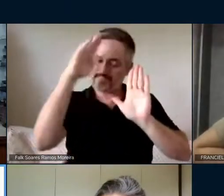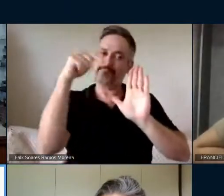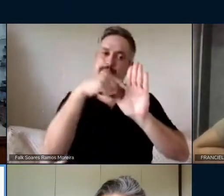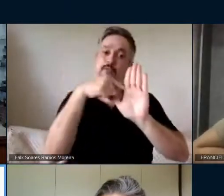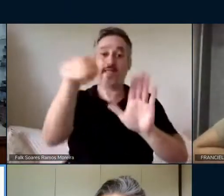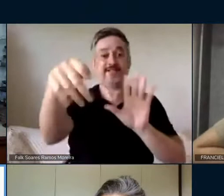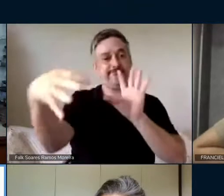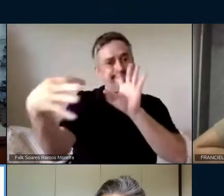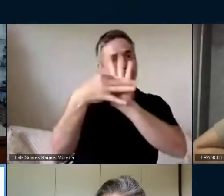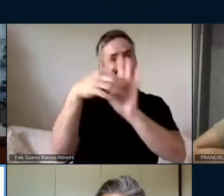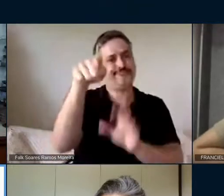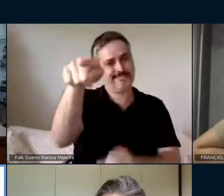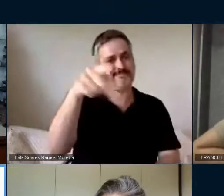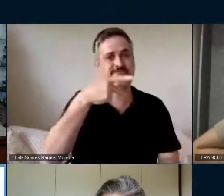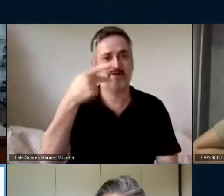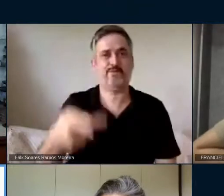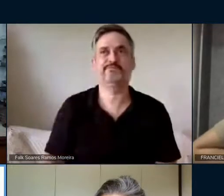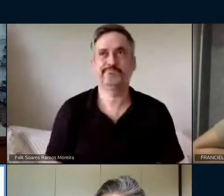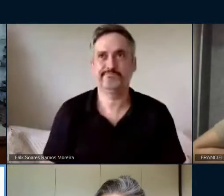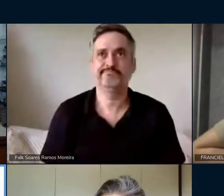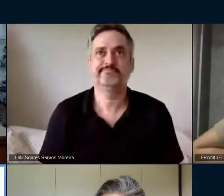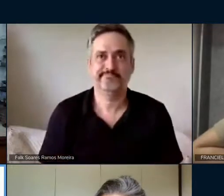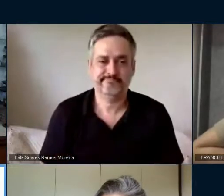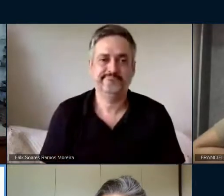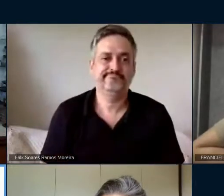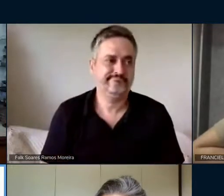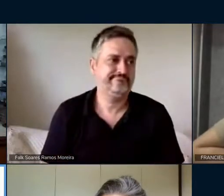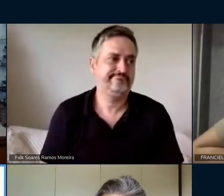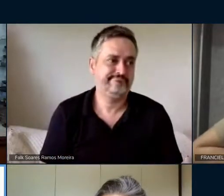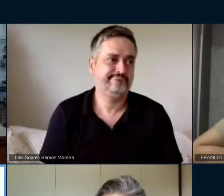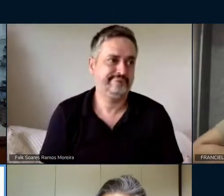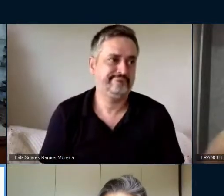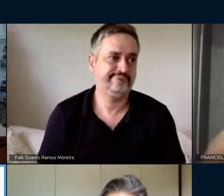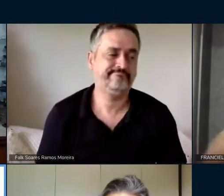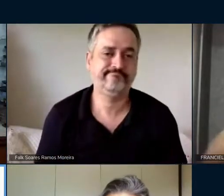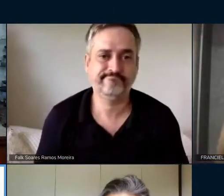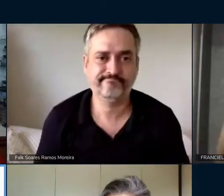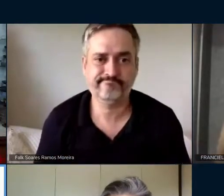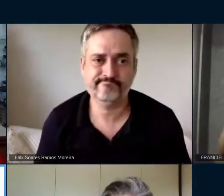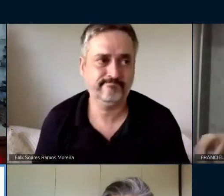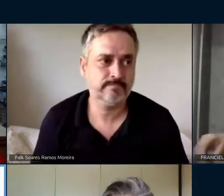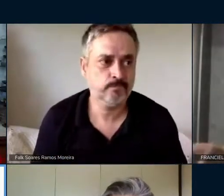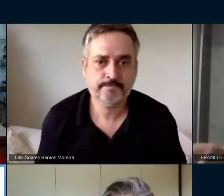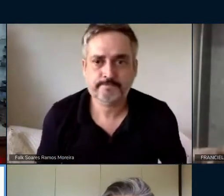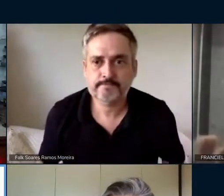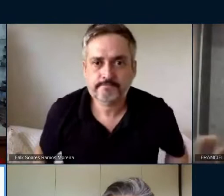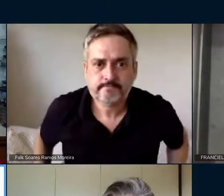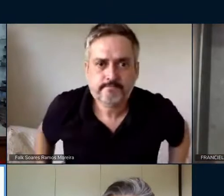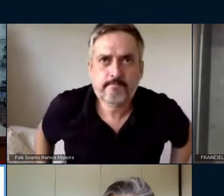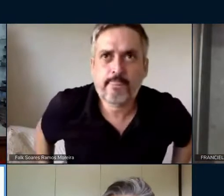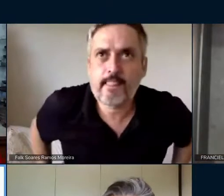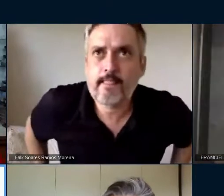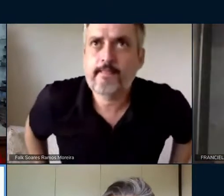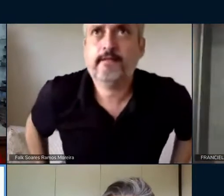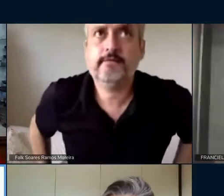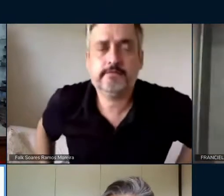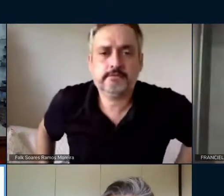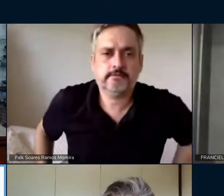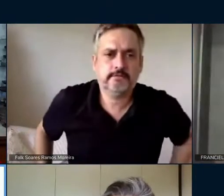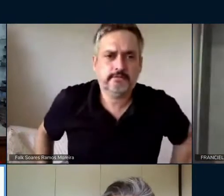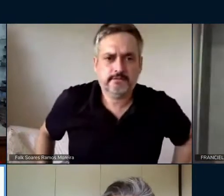foi parado pelo MEC. Nós não temos ainda um conceito claro sobre o que é o português como L2 para